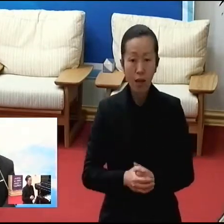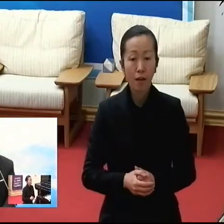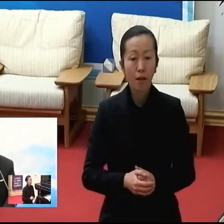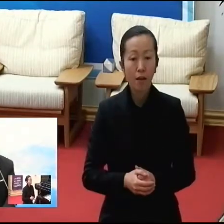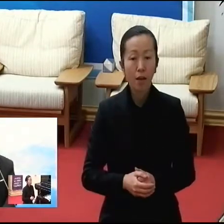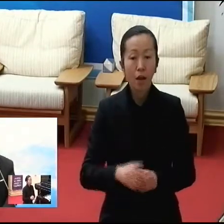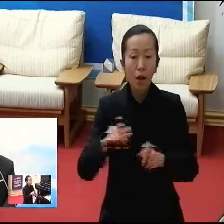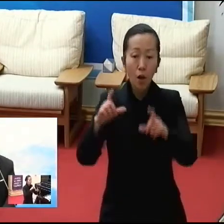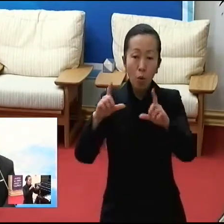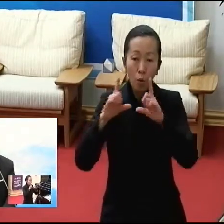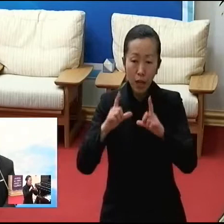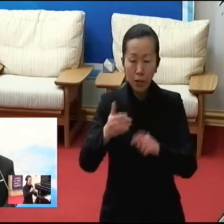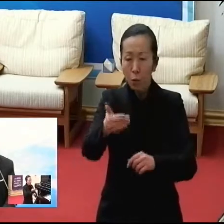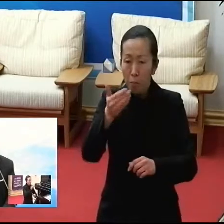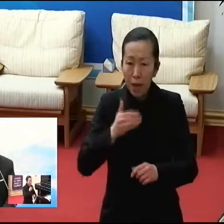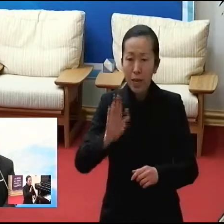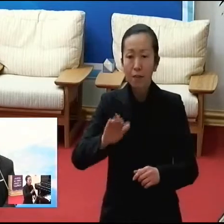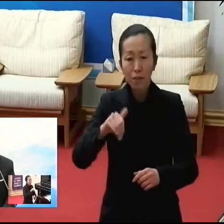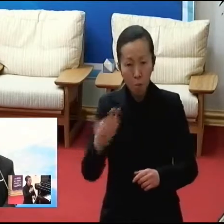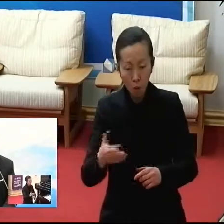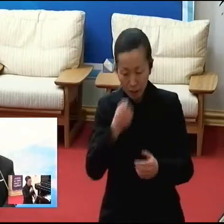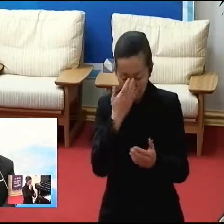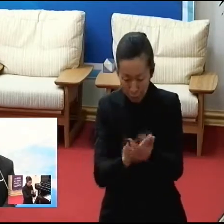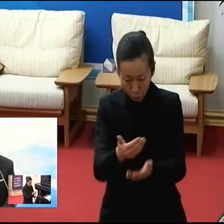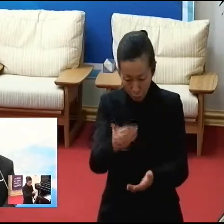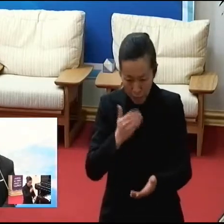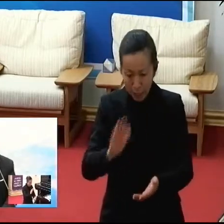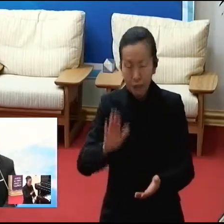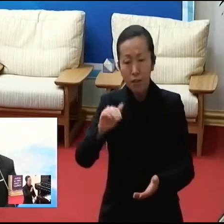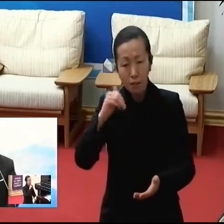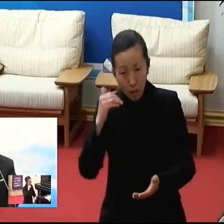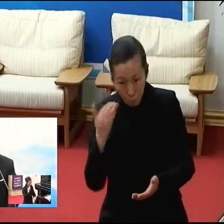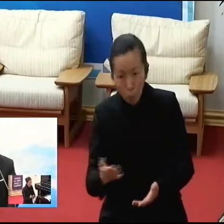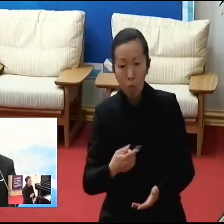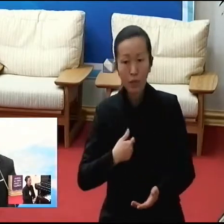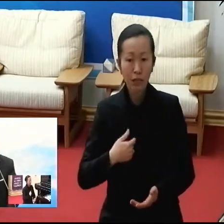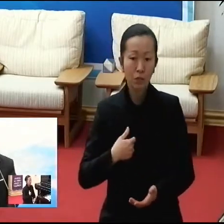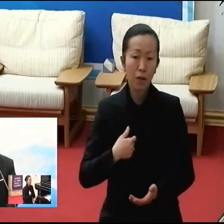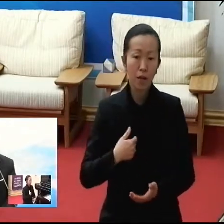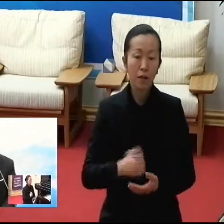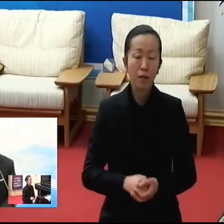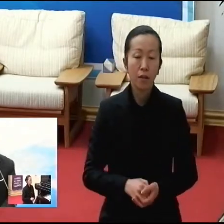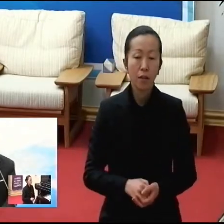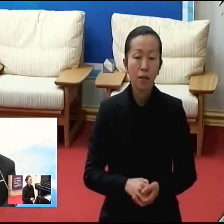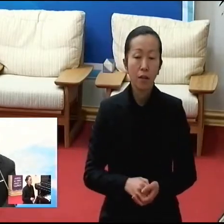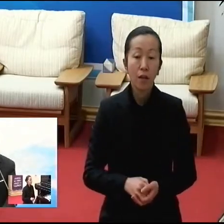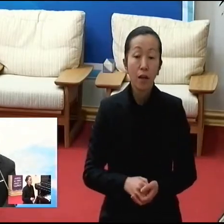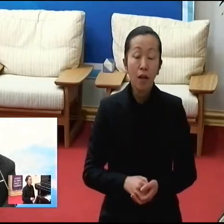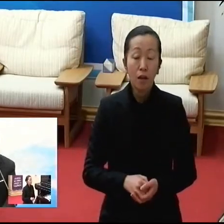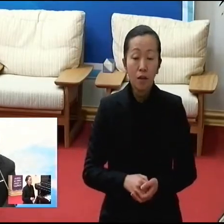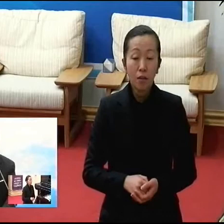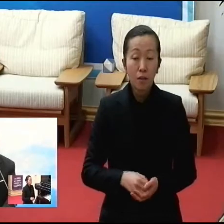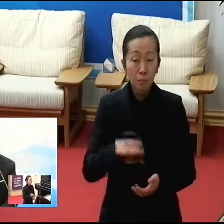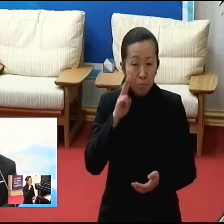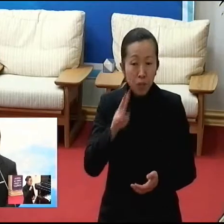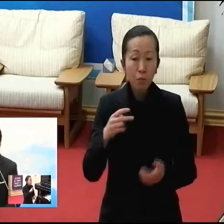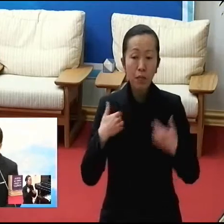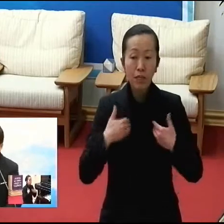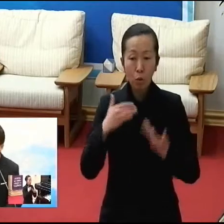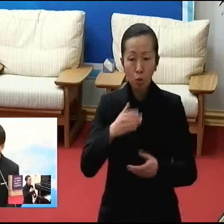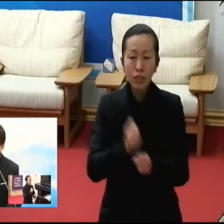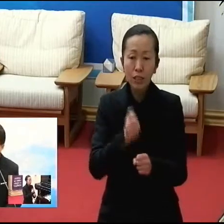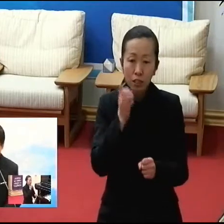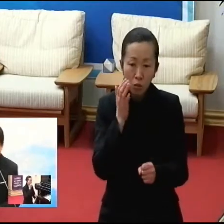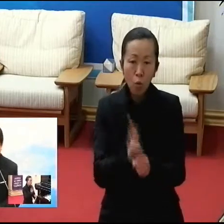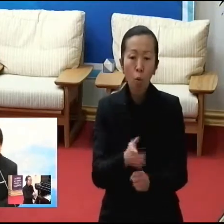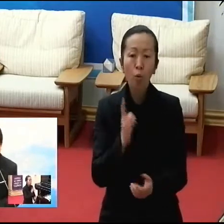응답 앞에서, 答えの前で、 실패 앞에서 失敗の前で、 우리가 보일 것은 바로 믿음입니다. 私たちが見るのは信